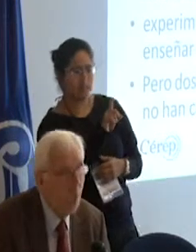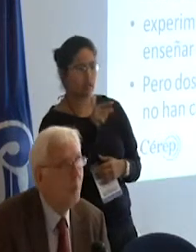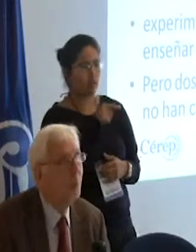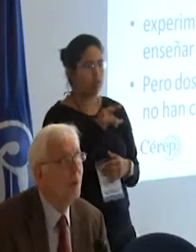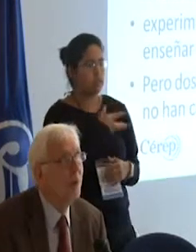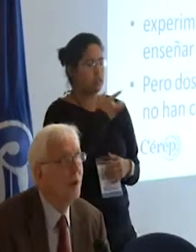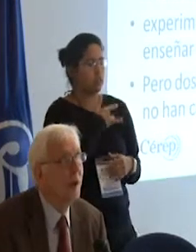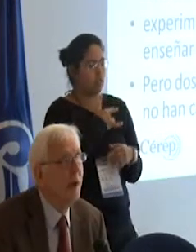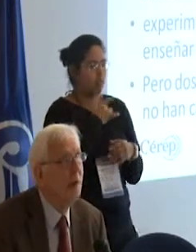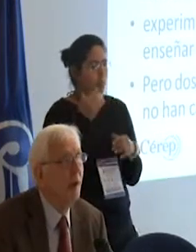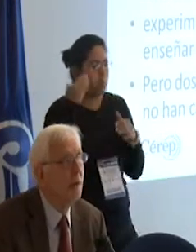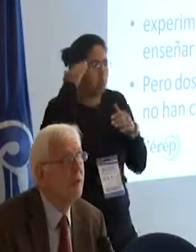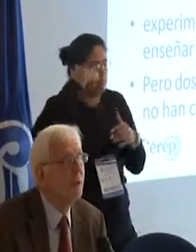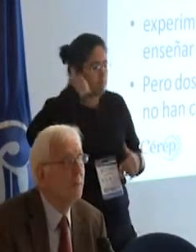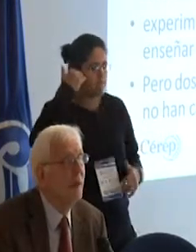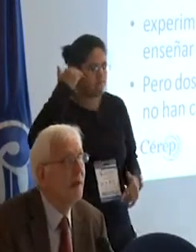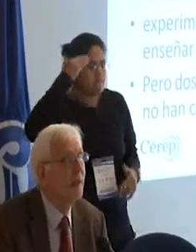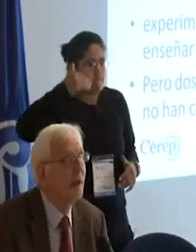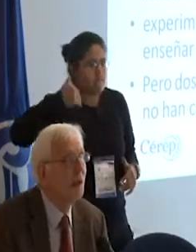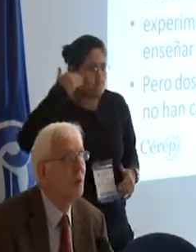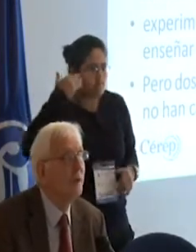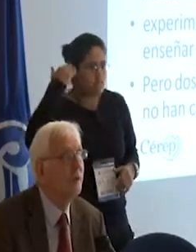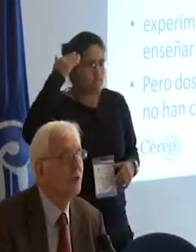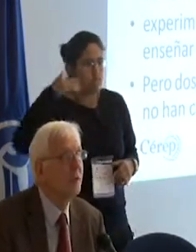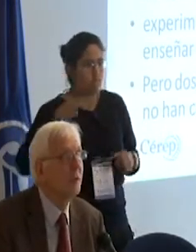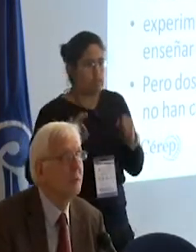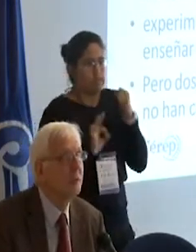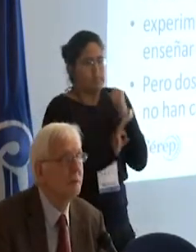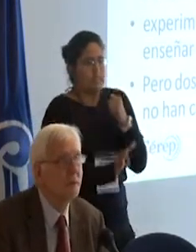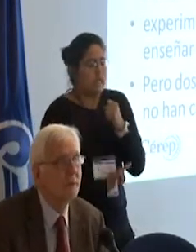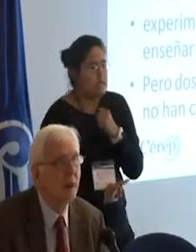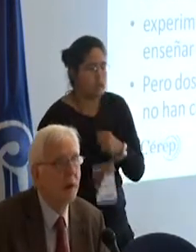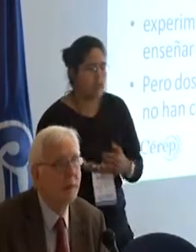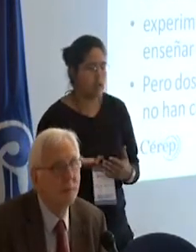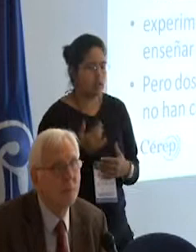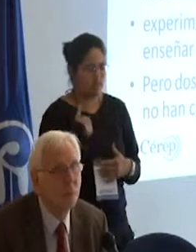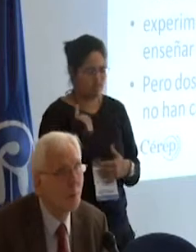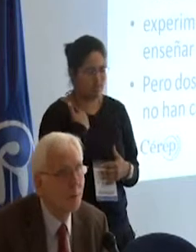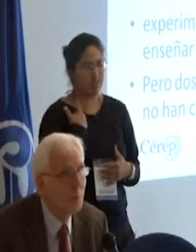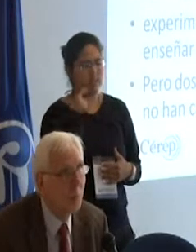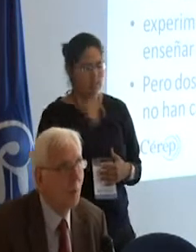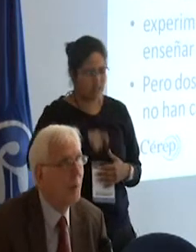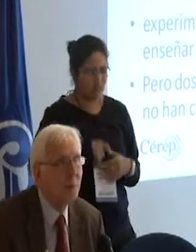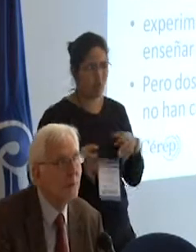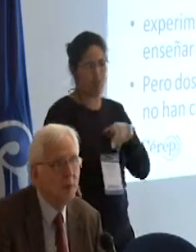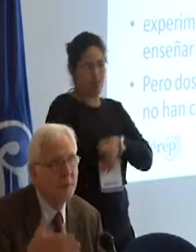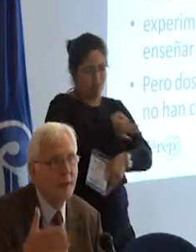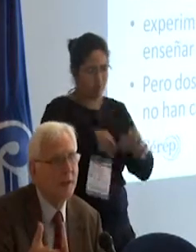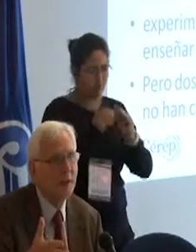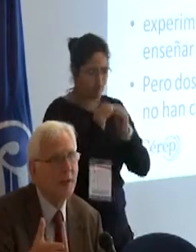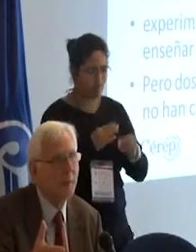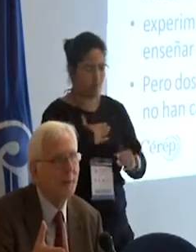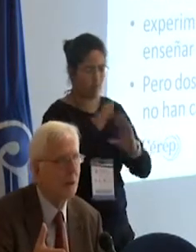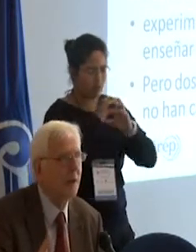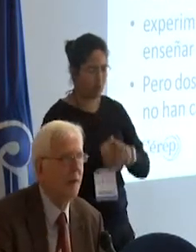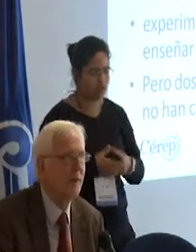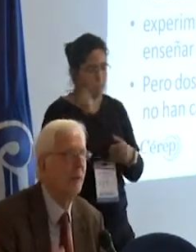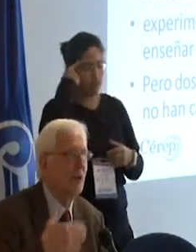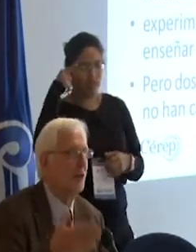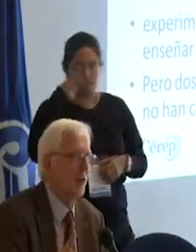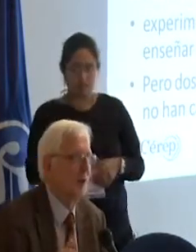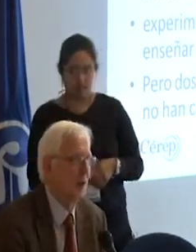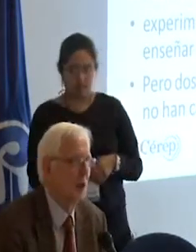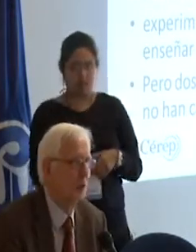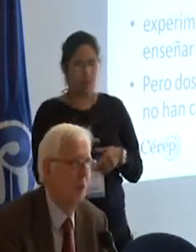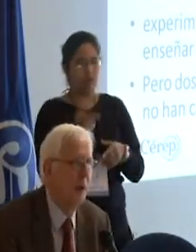unas lagunas más grandes, unos vacíos más grandes, voy a cambiar más mi clase pensando en ellos que pensando en los alumnos